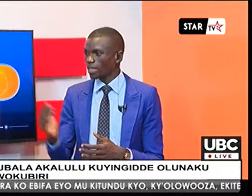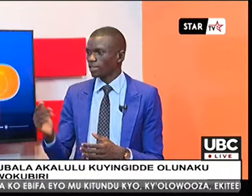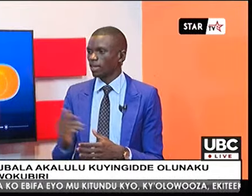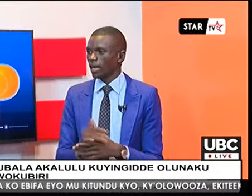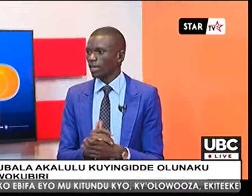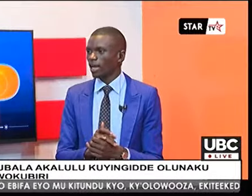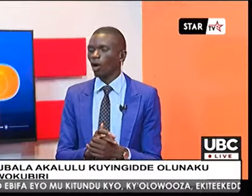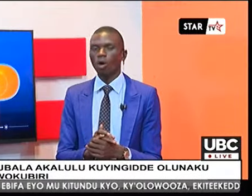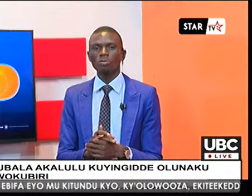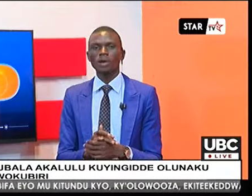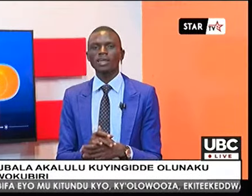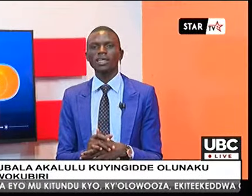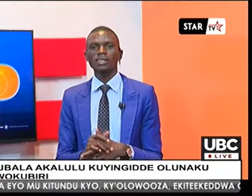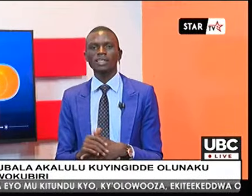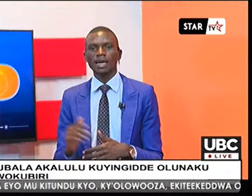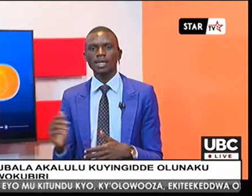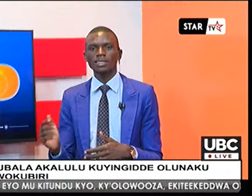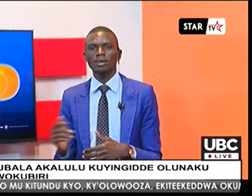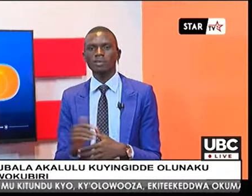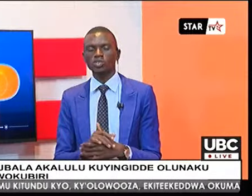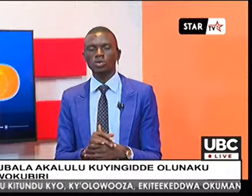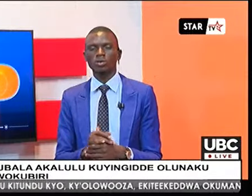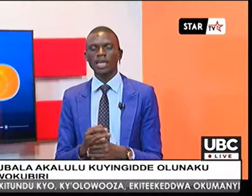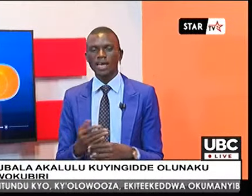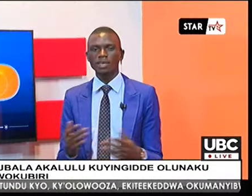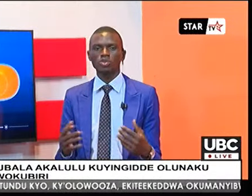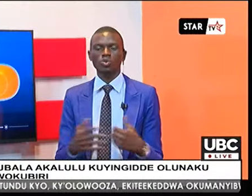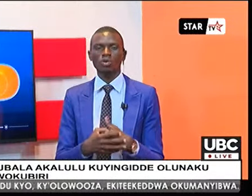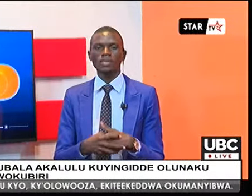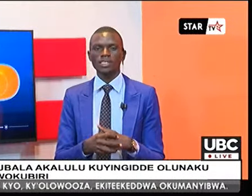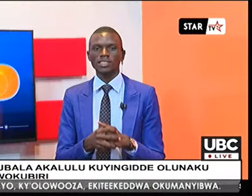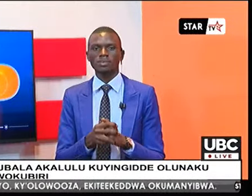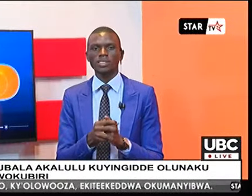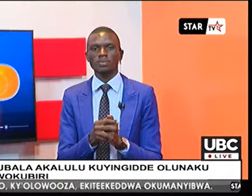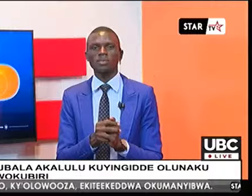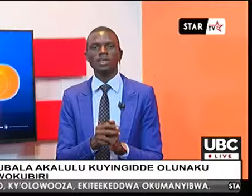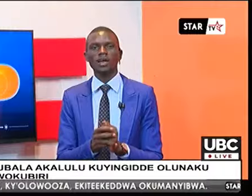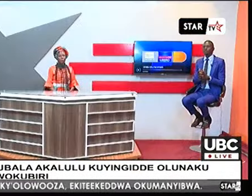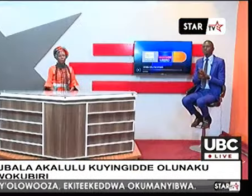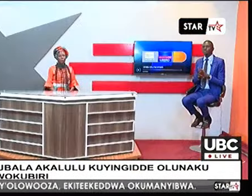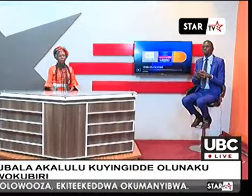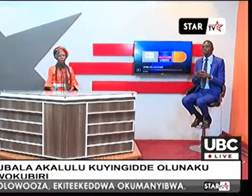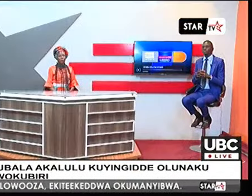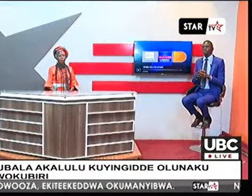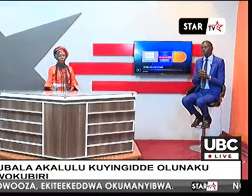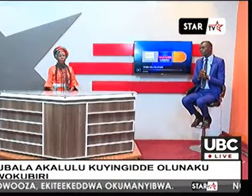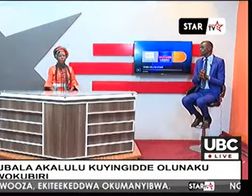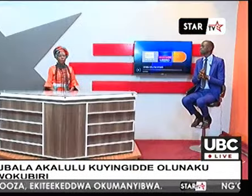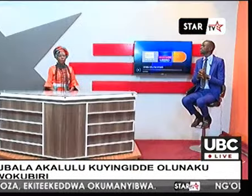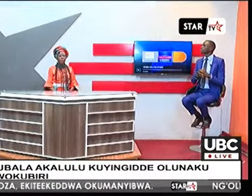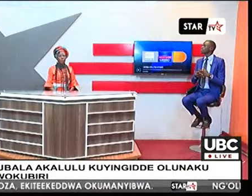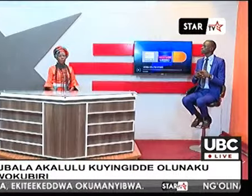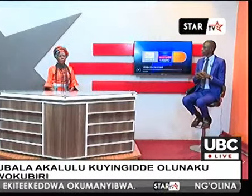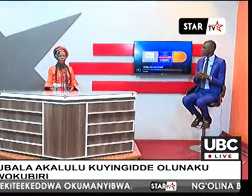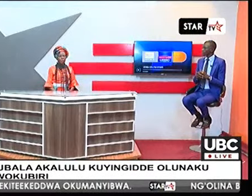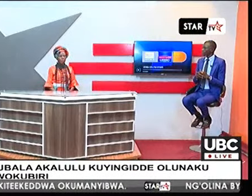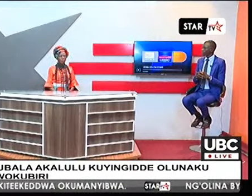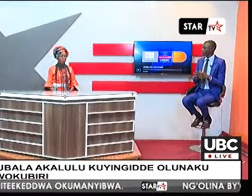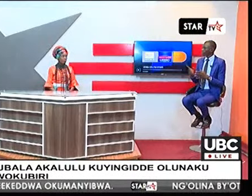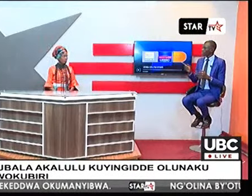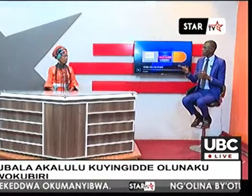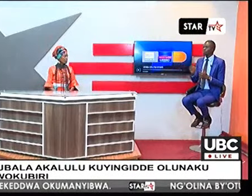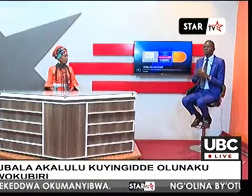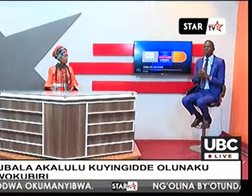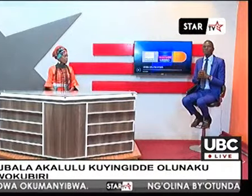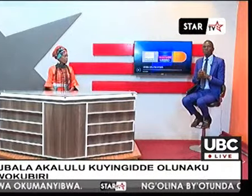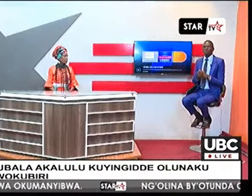nkyali ne Akol Mande Takali Recho nange muzukulu wa Mutesa Sire Mutesa Bitambala Kalondoozi Ssembajjo ali Fred mukkirize